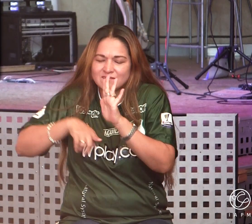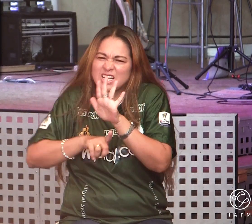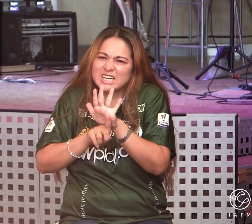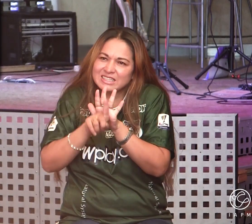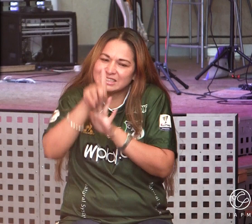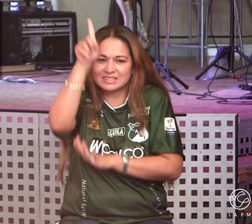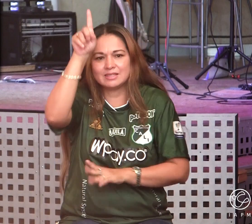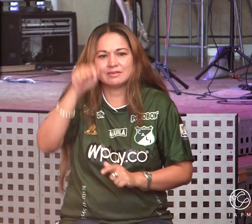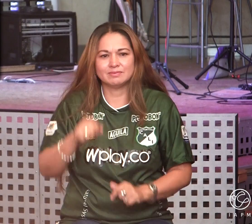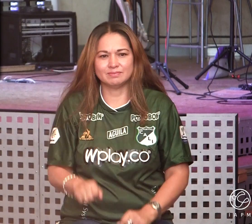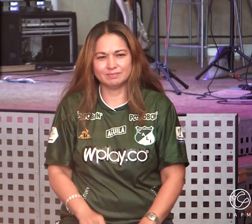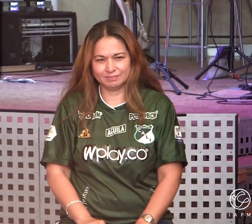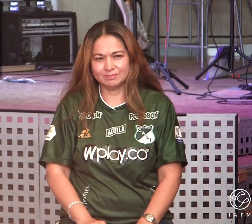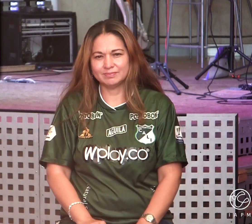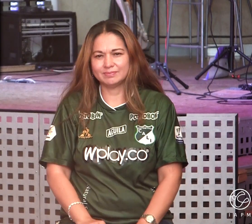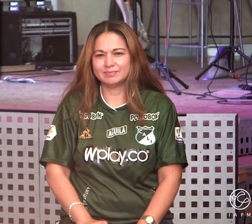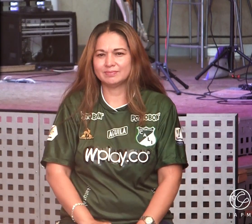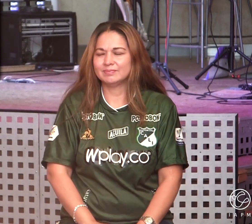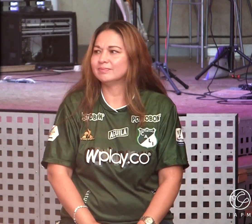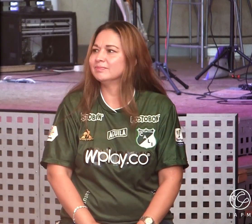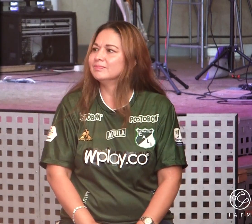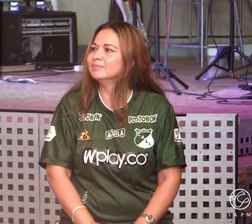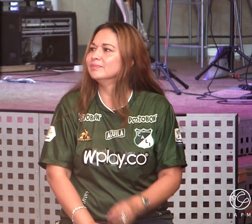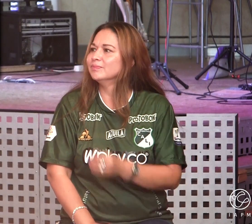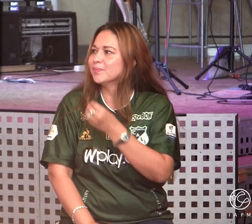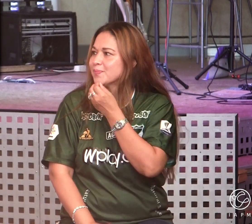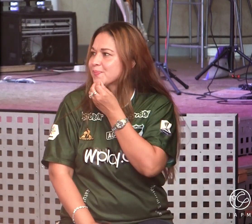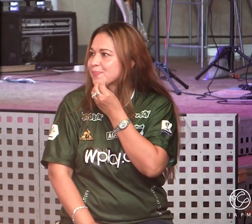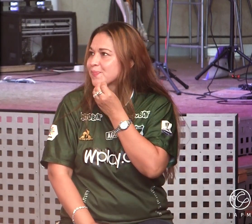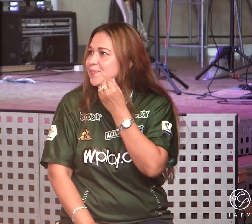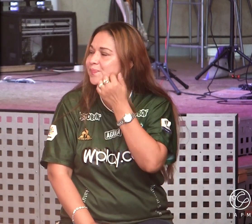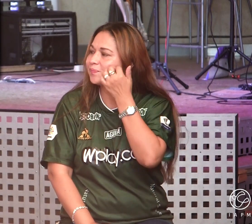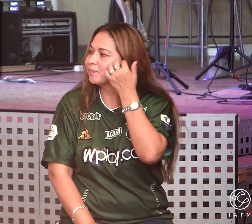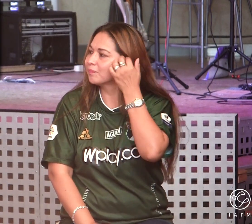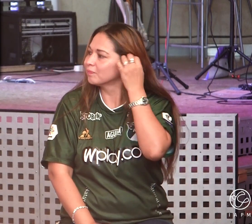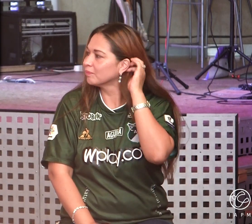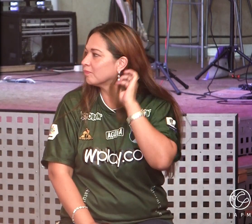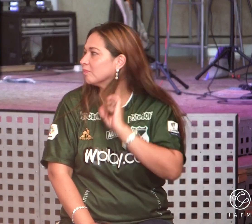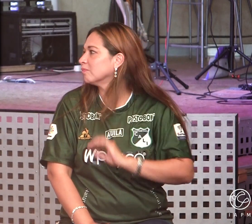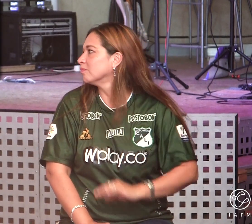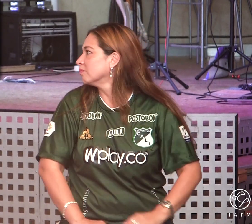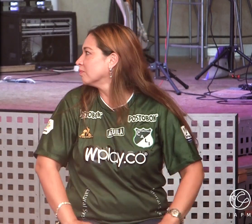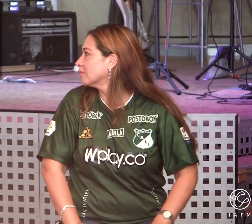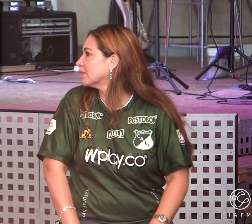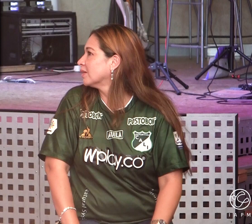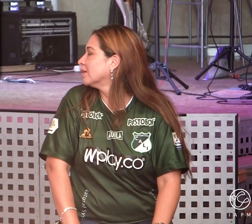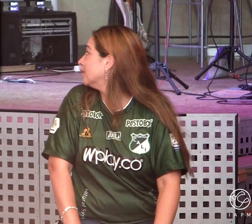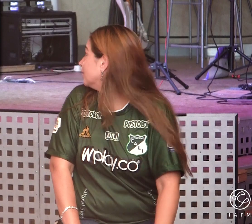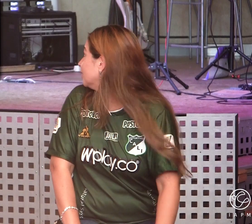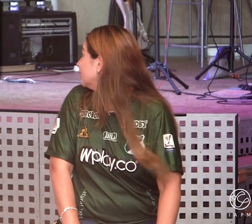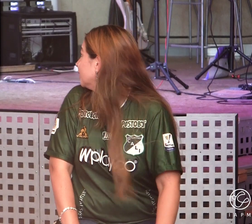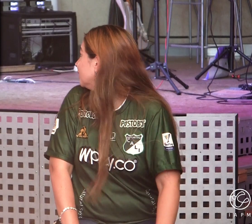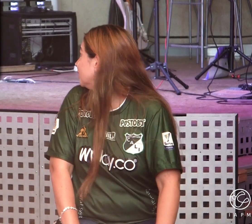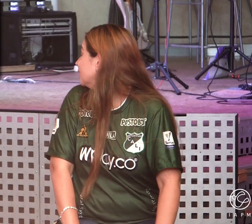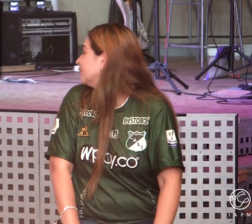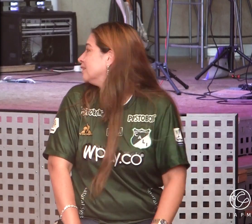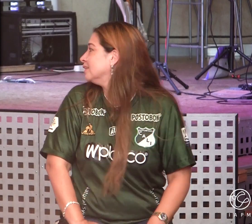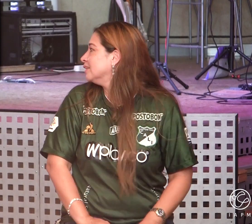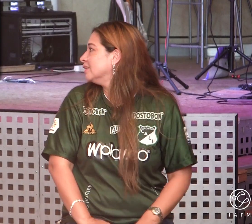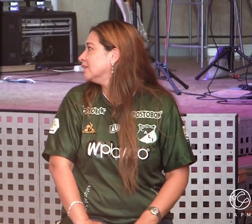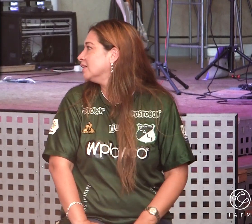te lo voy a describir con una referencia a una parábola que tú conoces, y ya con eso termino, Pablo. Ya unos minutos más y